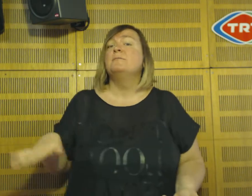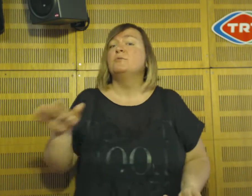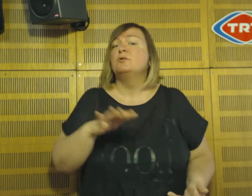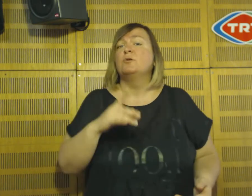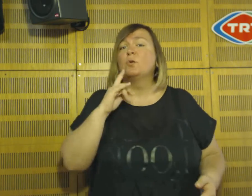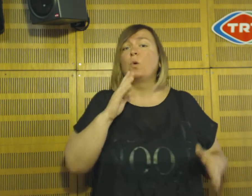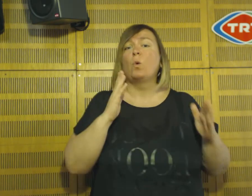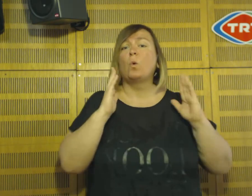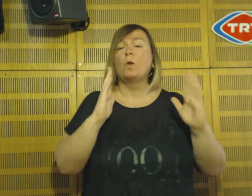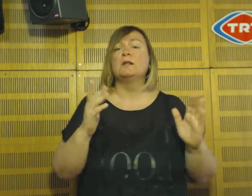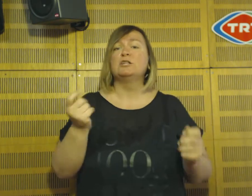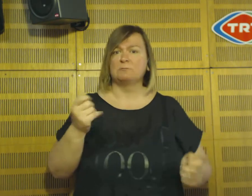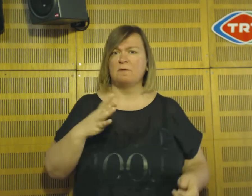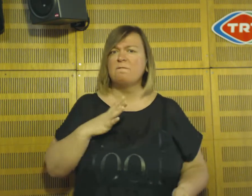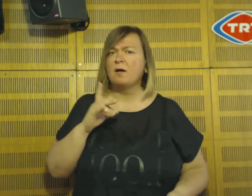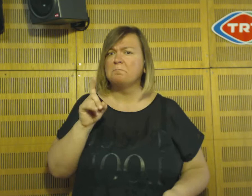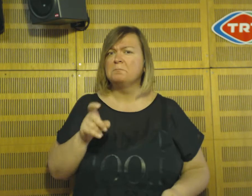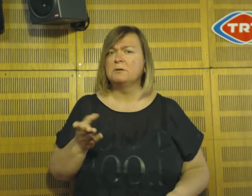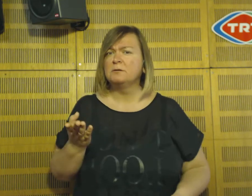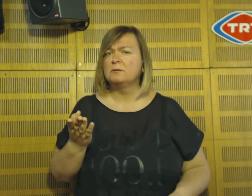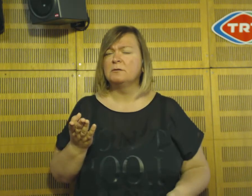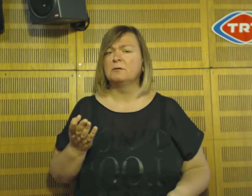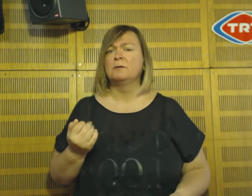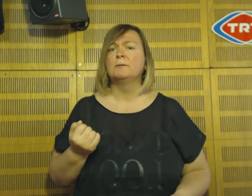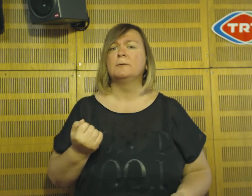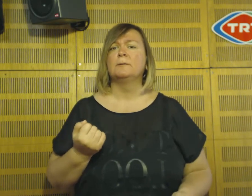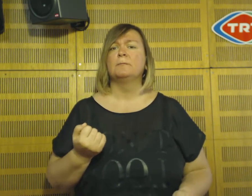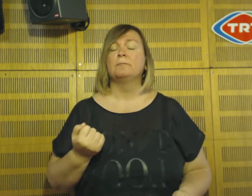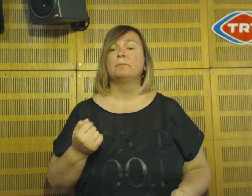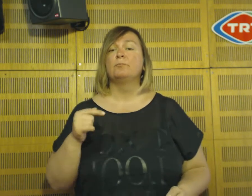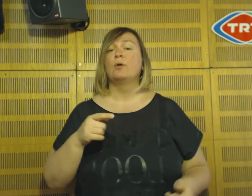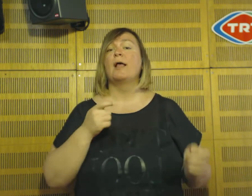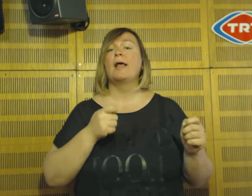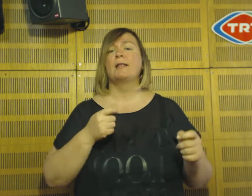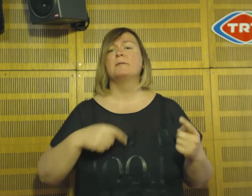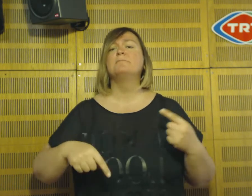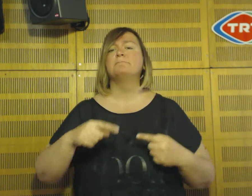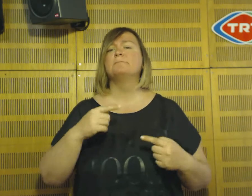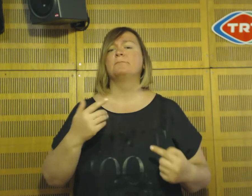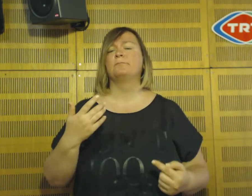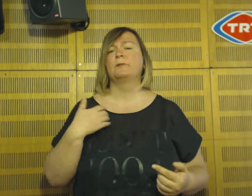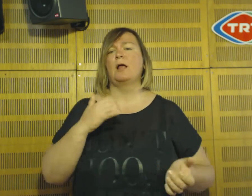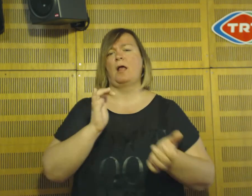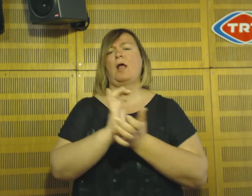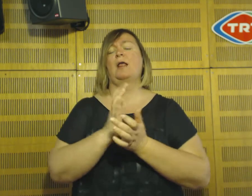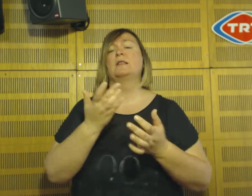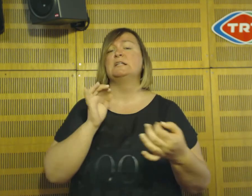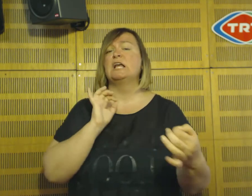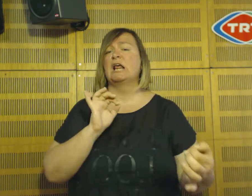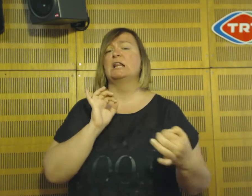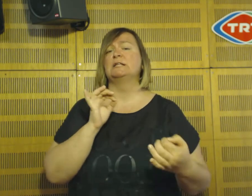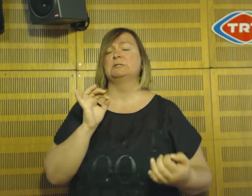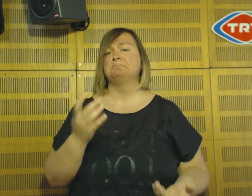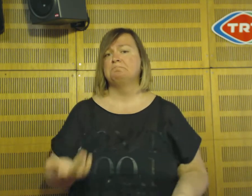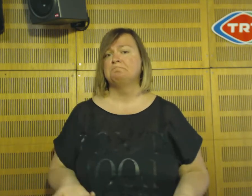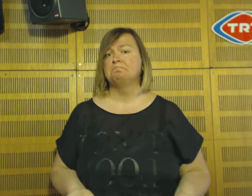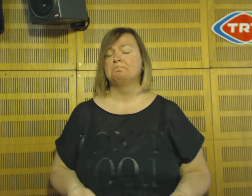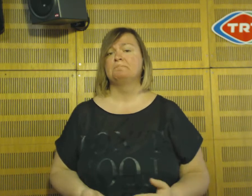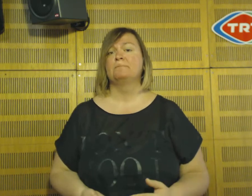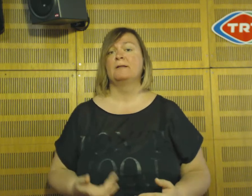yönelik çalışmalarınız var mı acaba? Şimdi bu eğitimler esnasında biz ailelerle nasıl iletişim kurulacağı, farklı